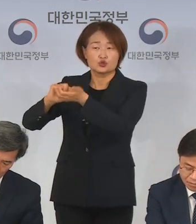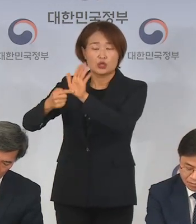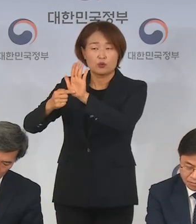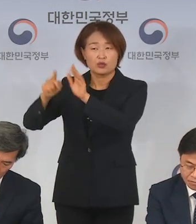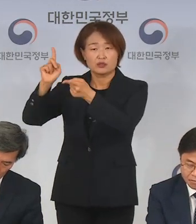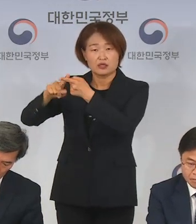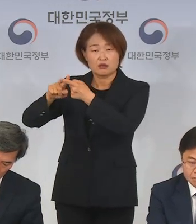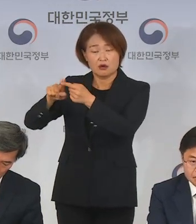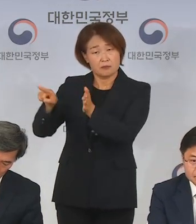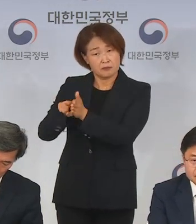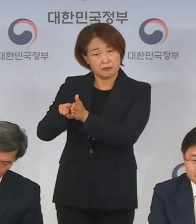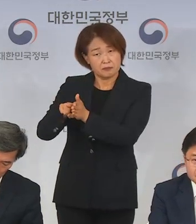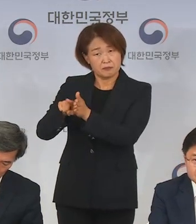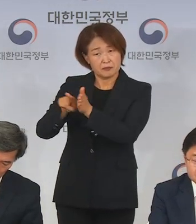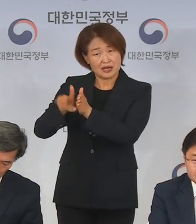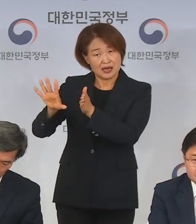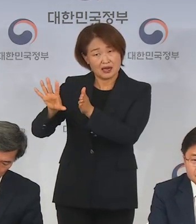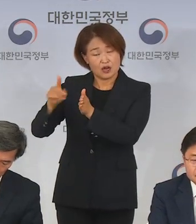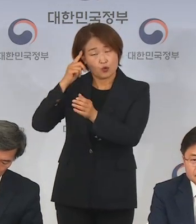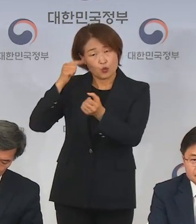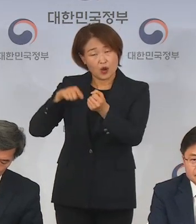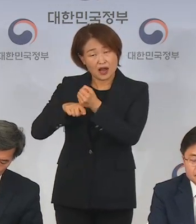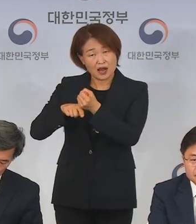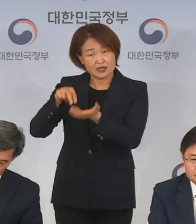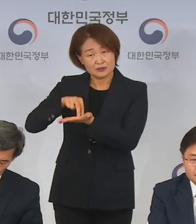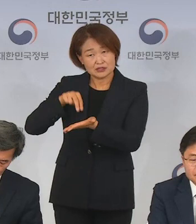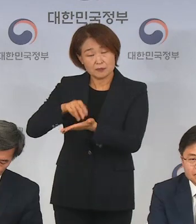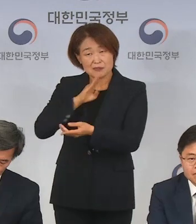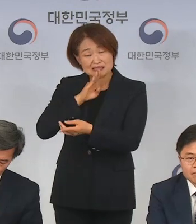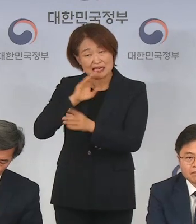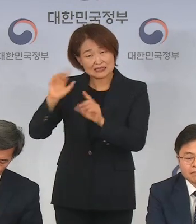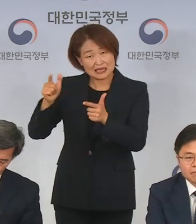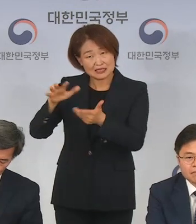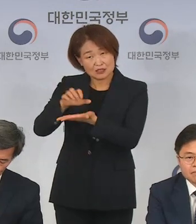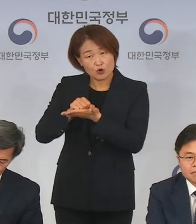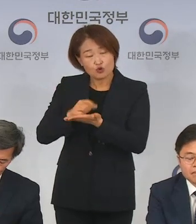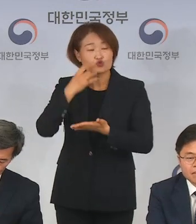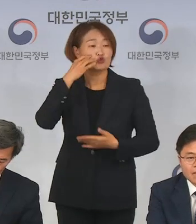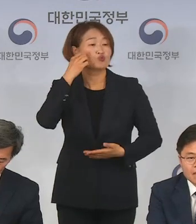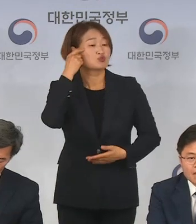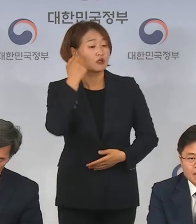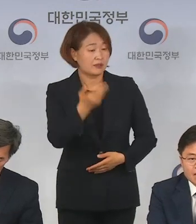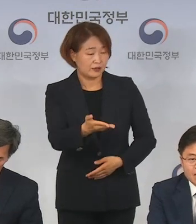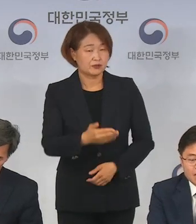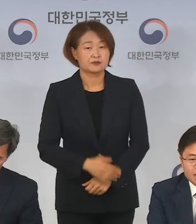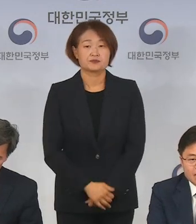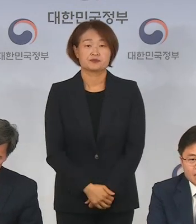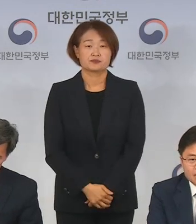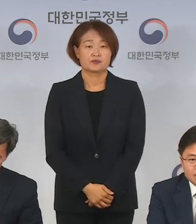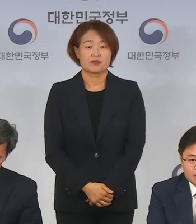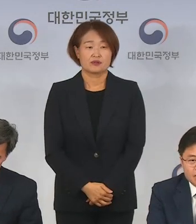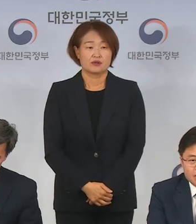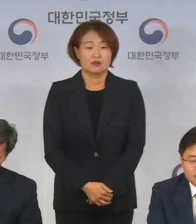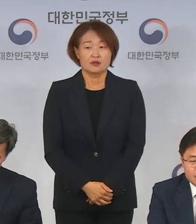있다고 보시는지 또는 과학적인 측면이 있다고 보시는지 또 참고 가능한지 여쭙습니다.